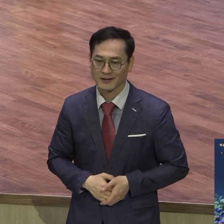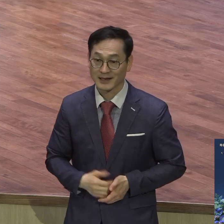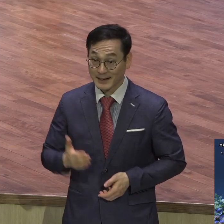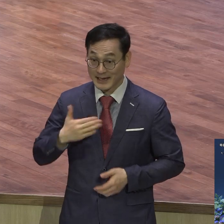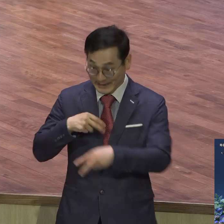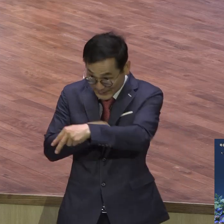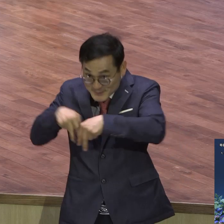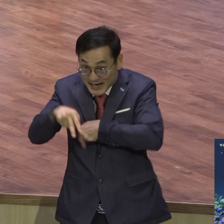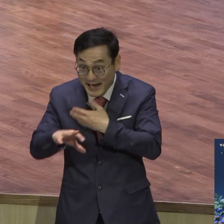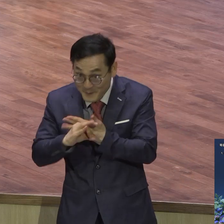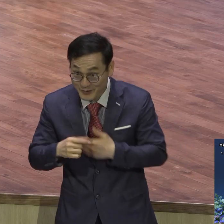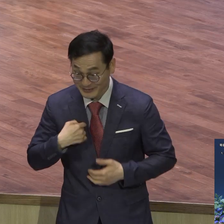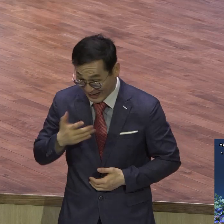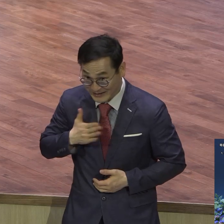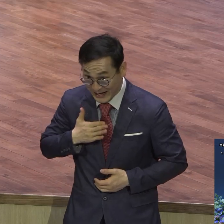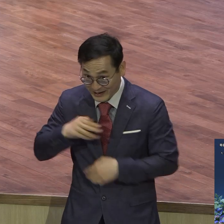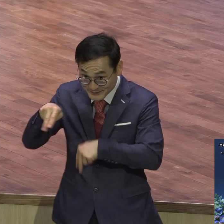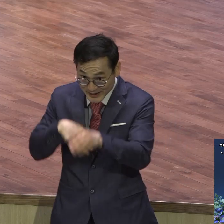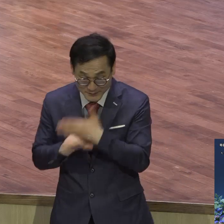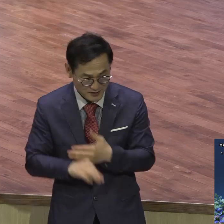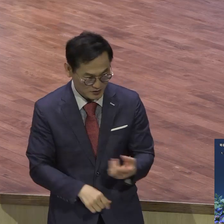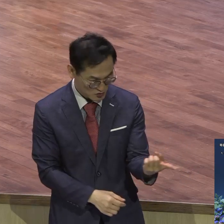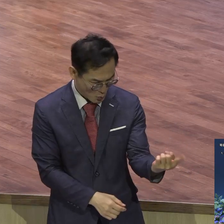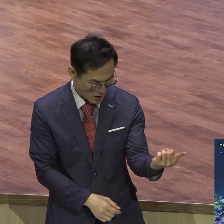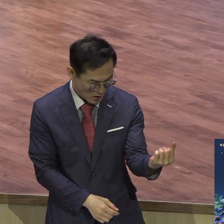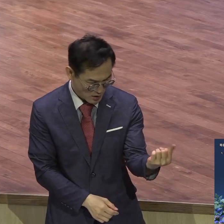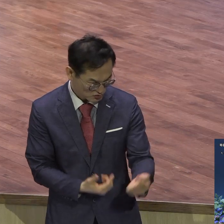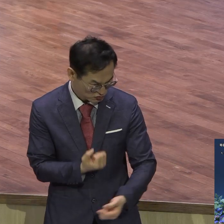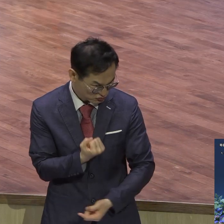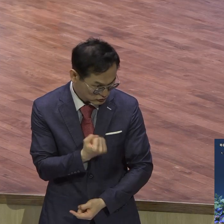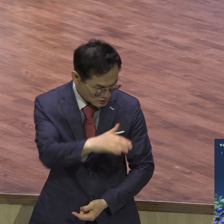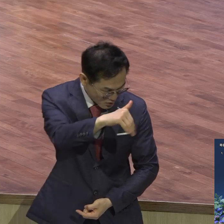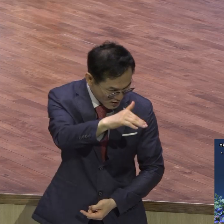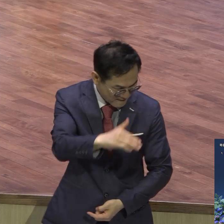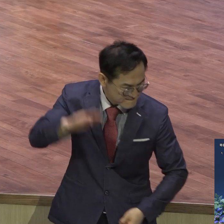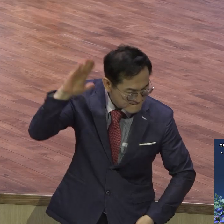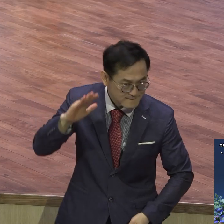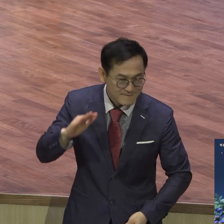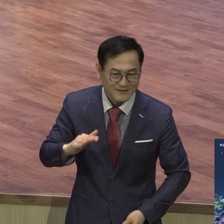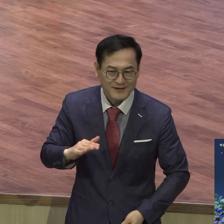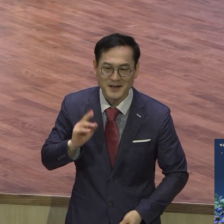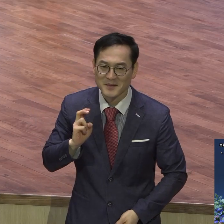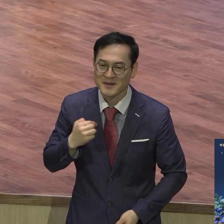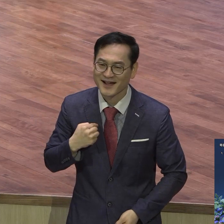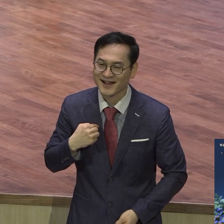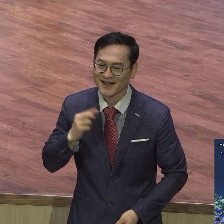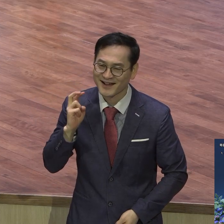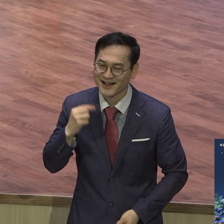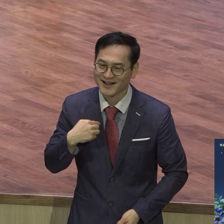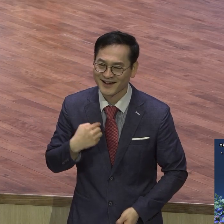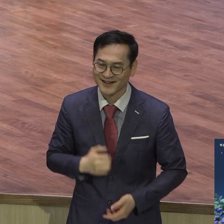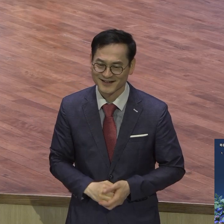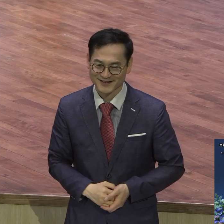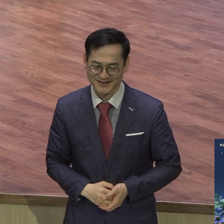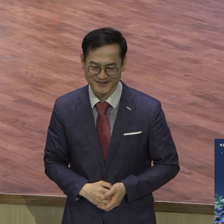일로와 너 죽었어 이 새끼들 말이야 형들 너가 배달하는